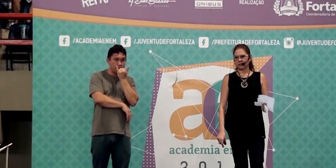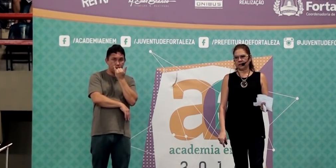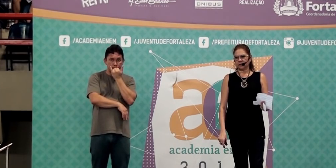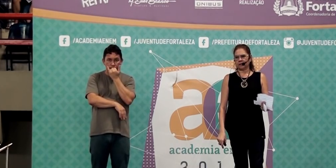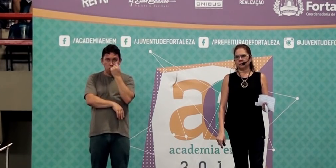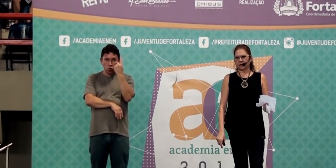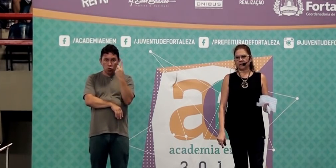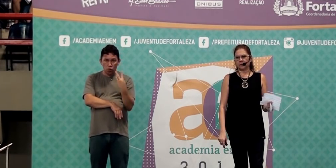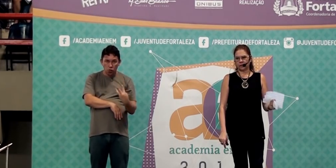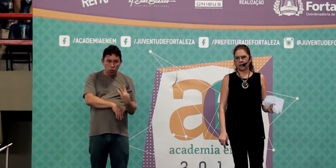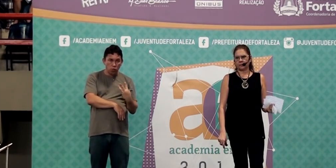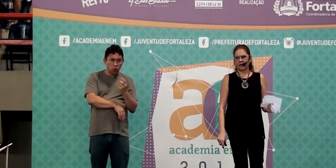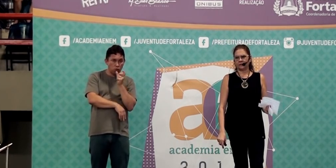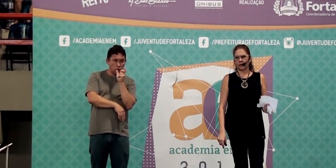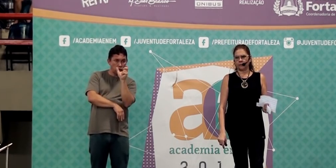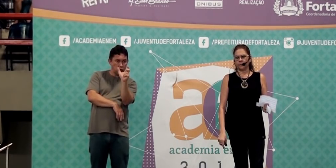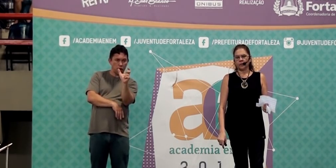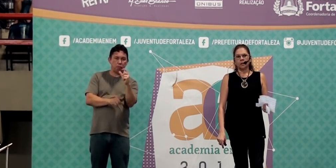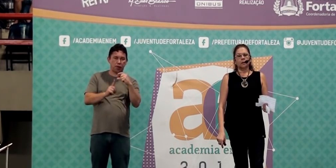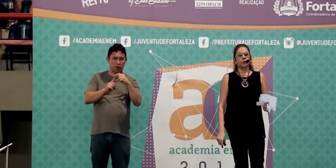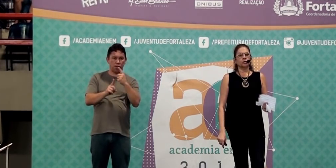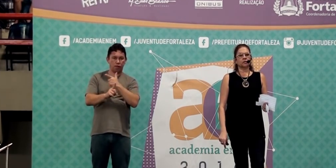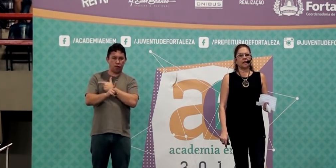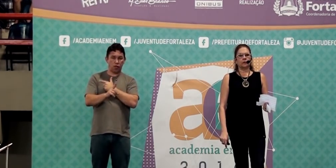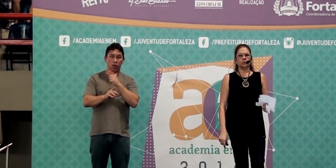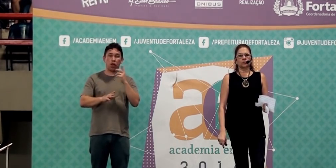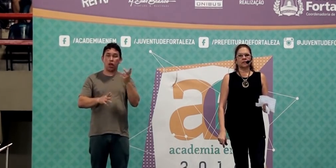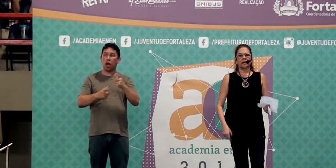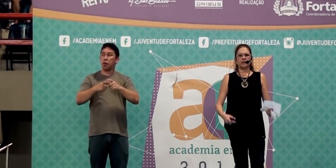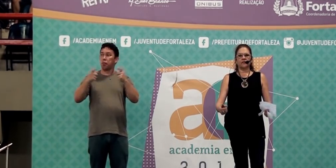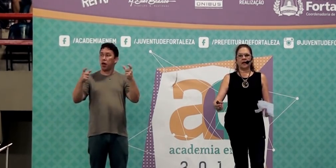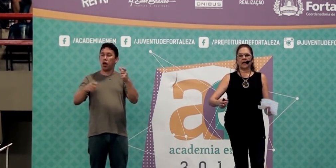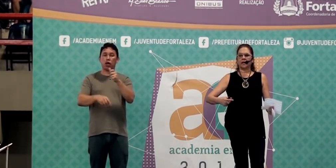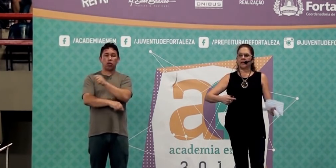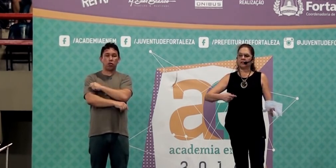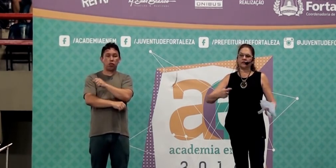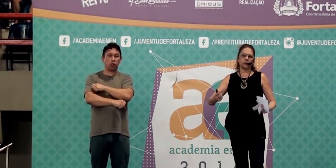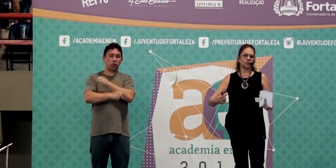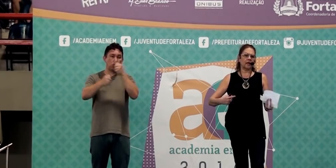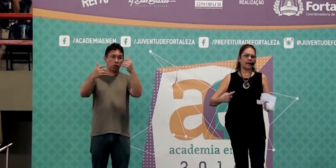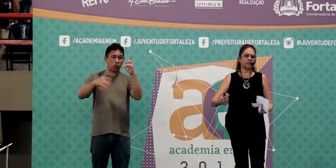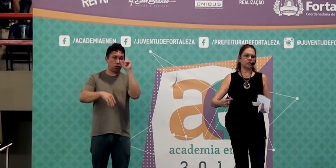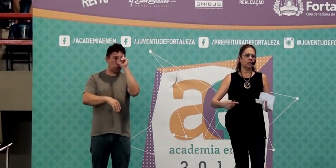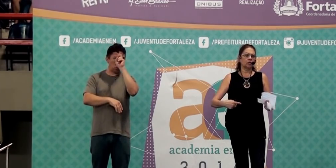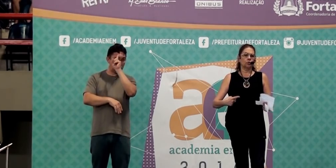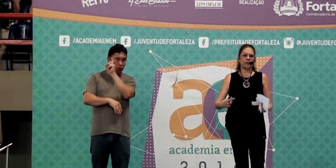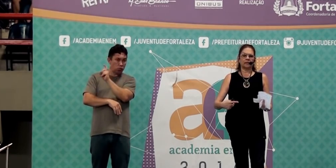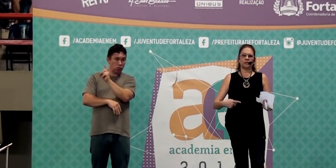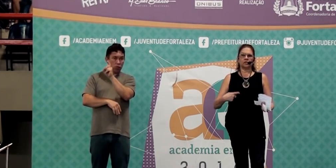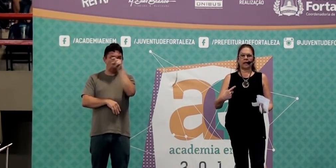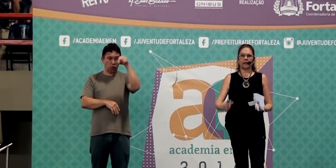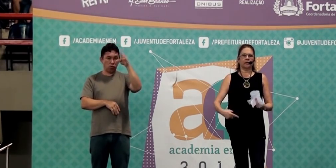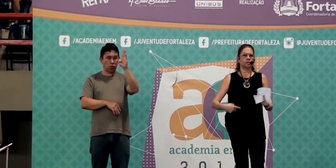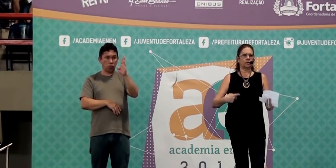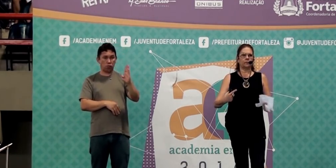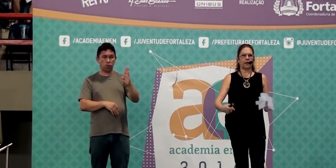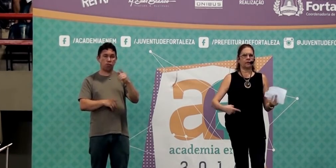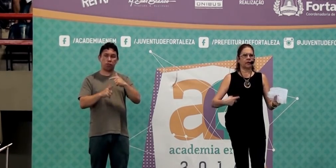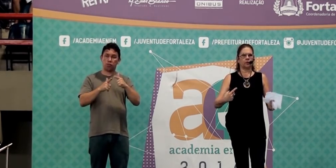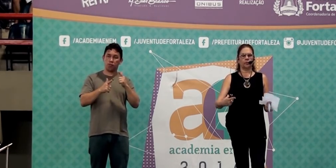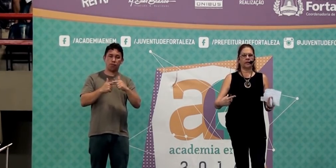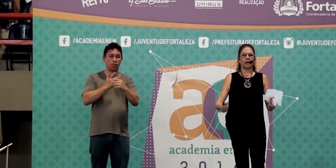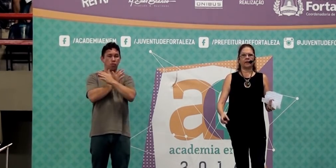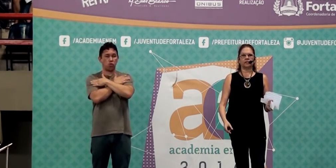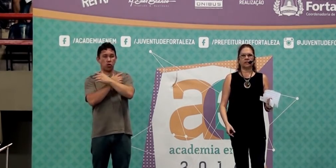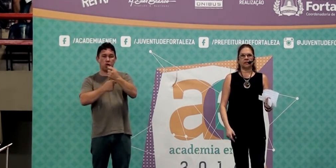perdoe-me 3 vezes. A expressão que tem palavrão. Muitos alunos querem falar que a dificuldade no Brasil está grande, do